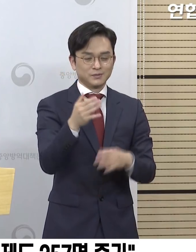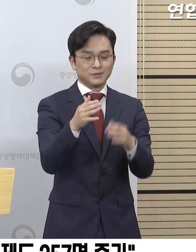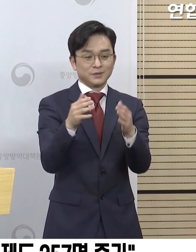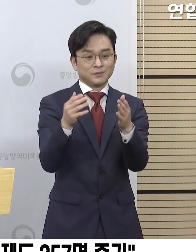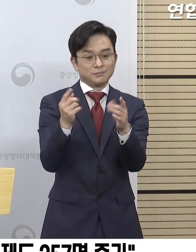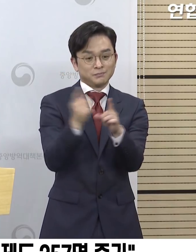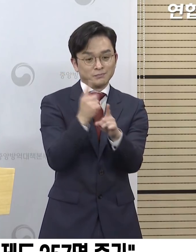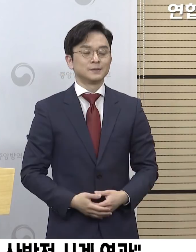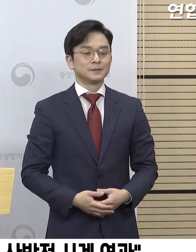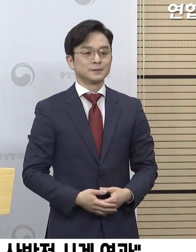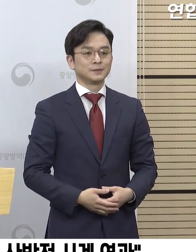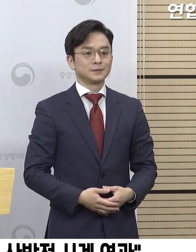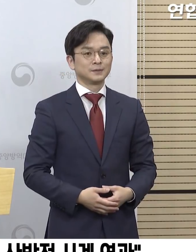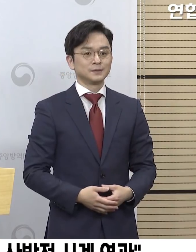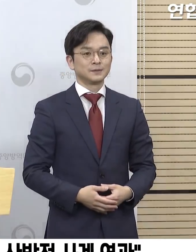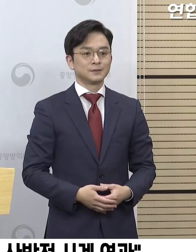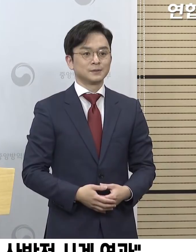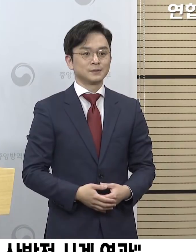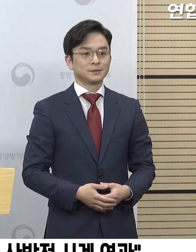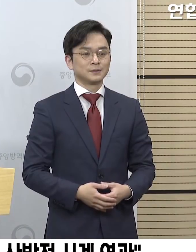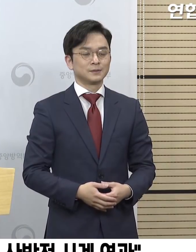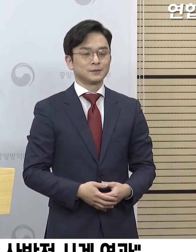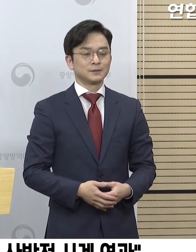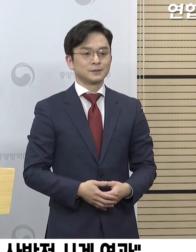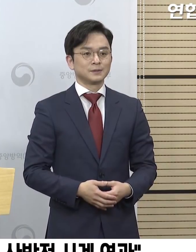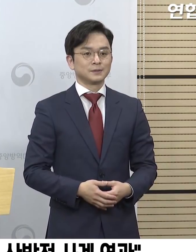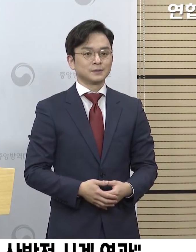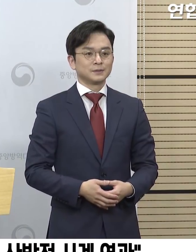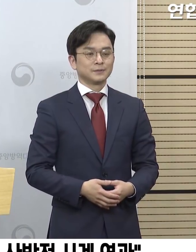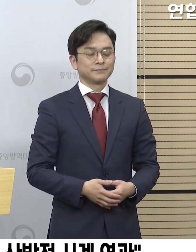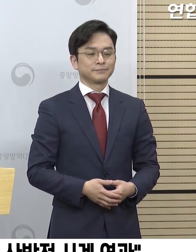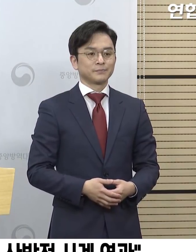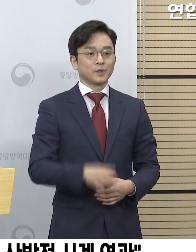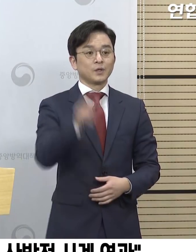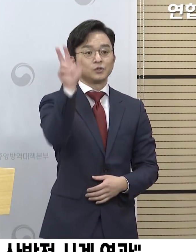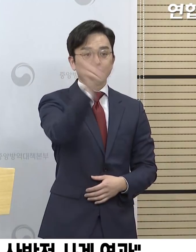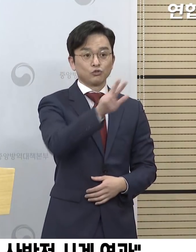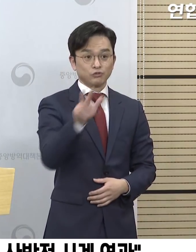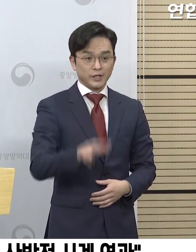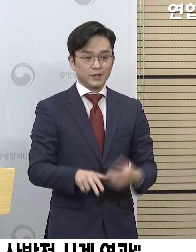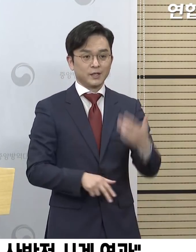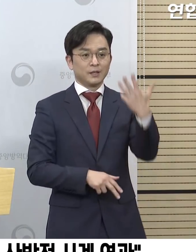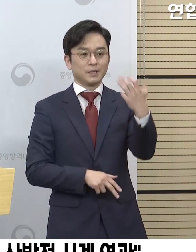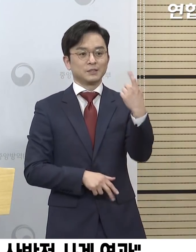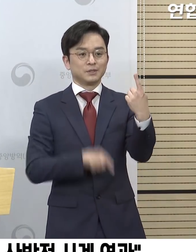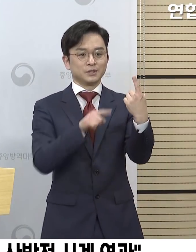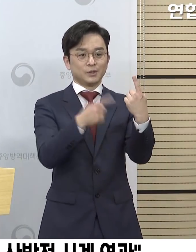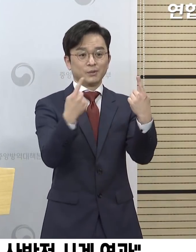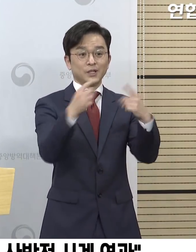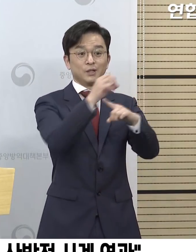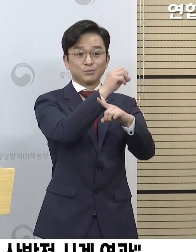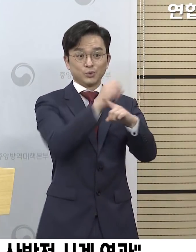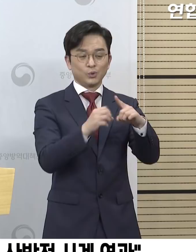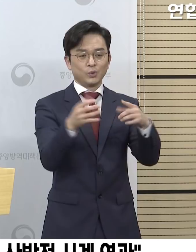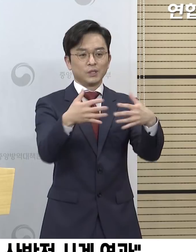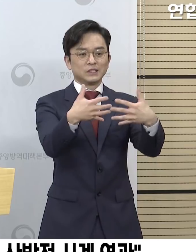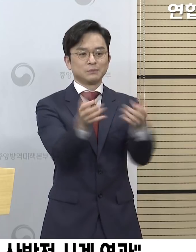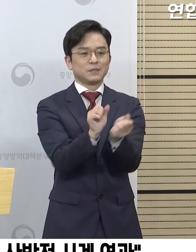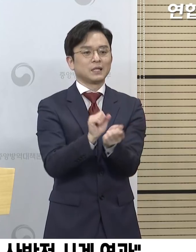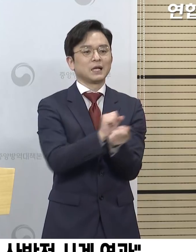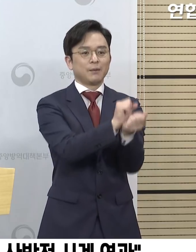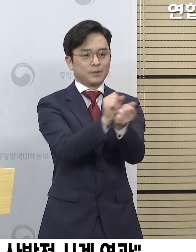수는 감소하였습니다. 신환자에 대한 사례조사 결과 전국적으로 81.1%는 집단